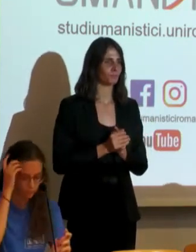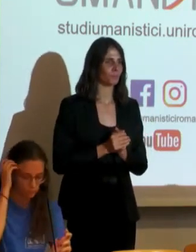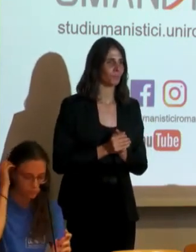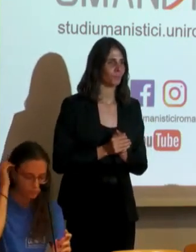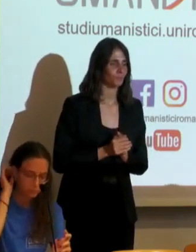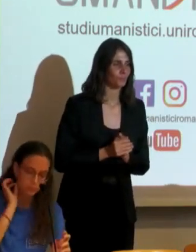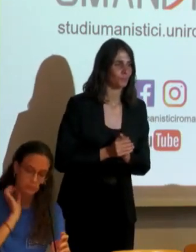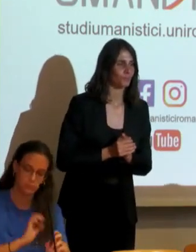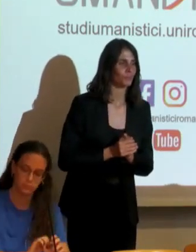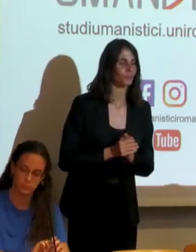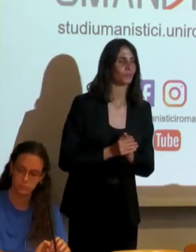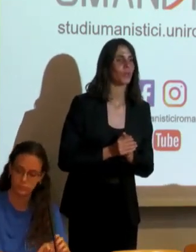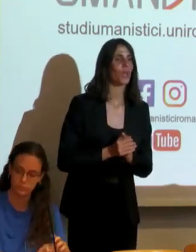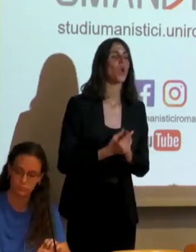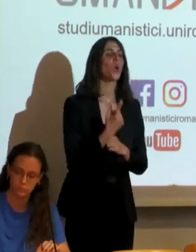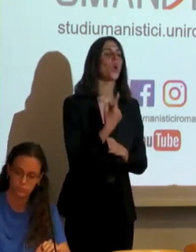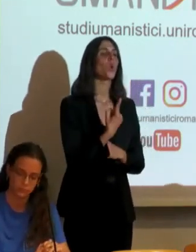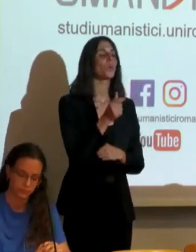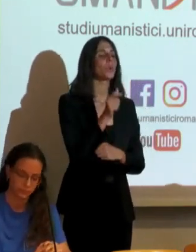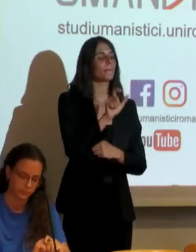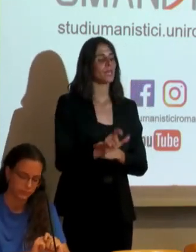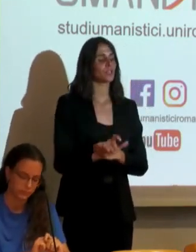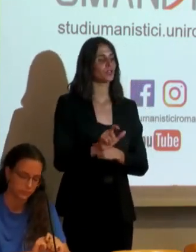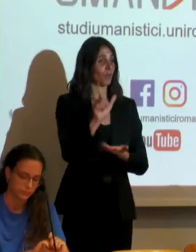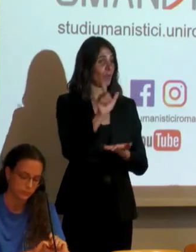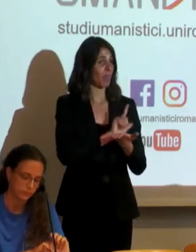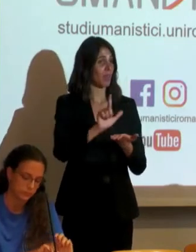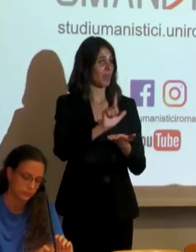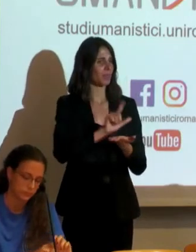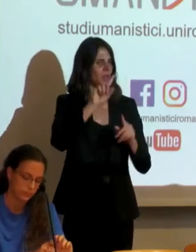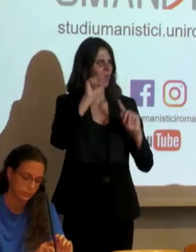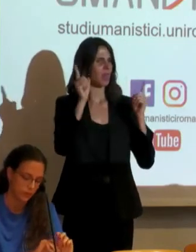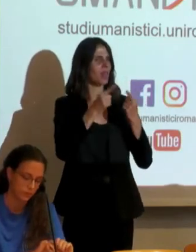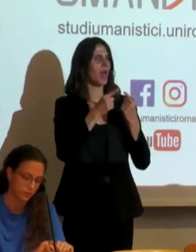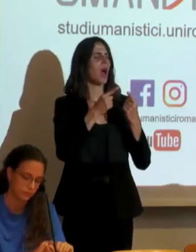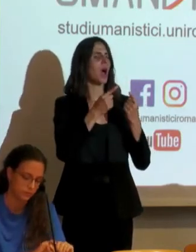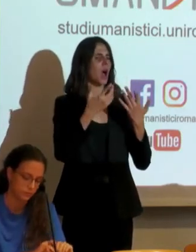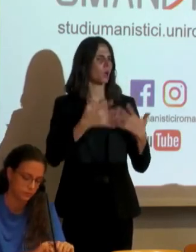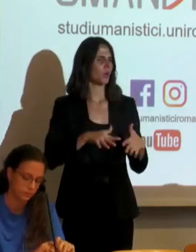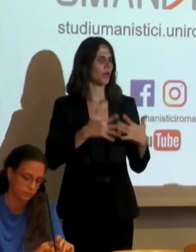Che cosa può fare un laureato in lettere?